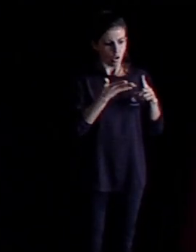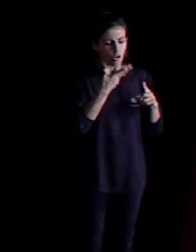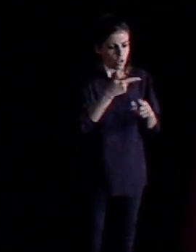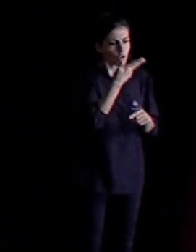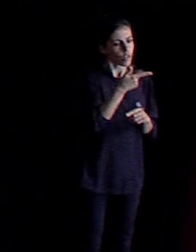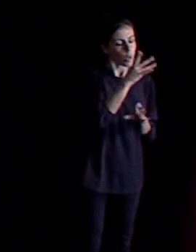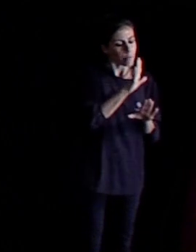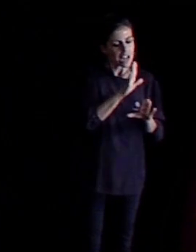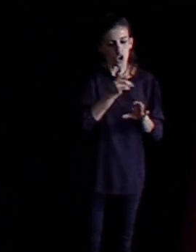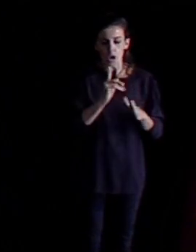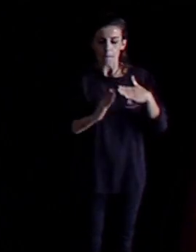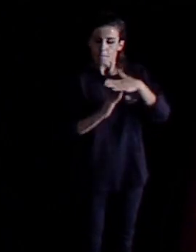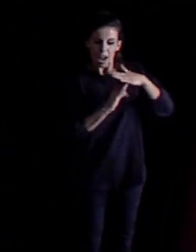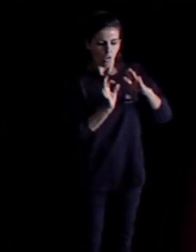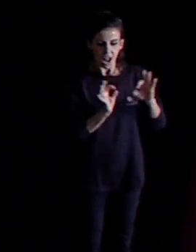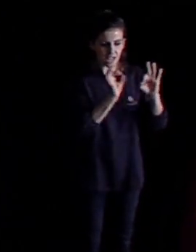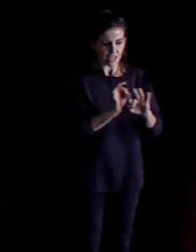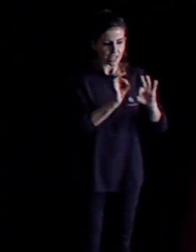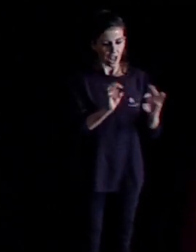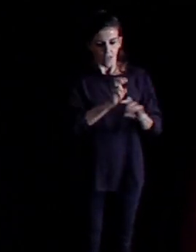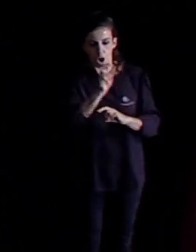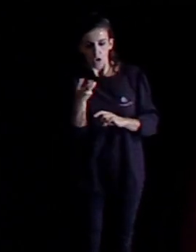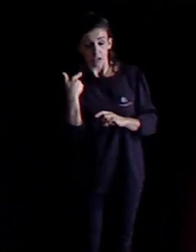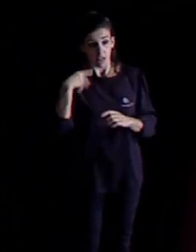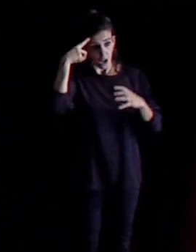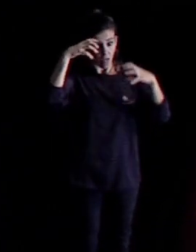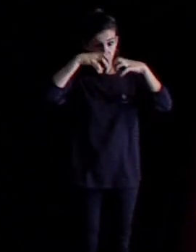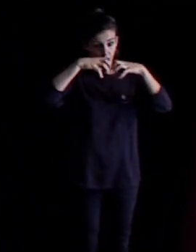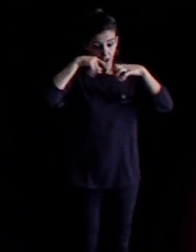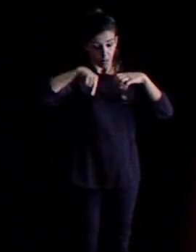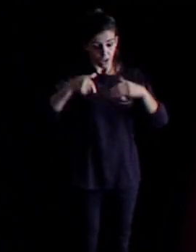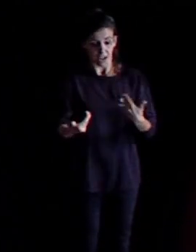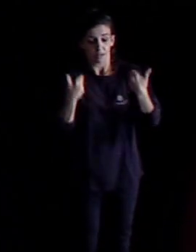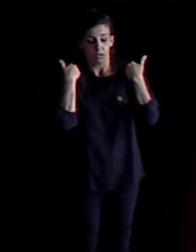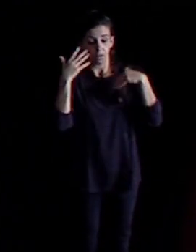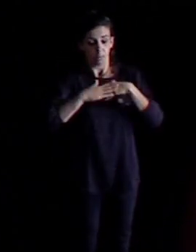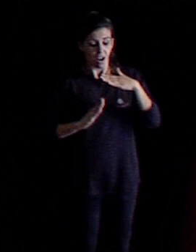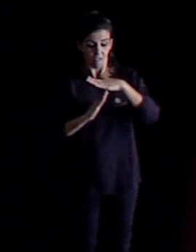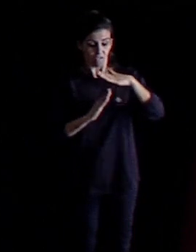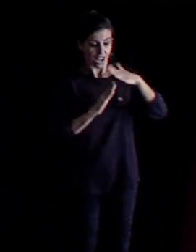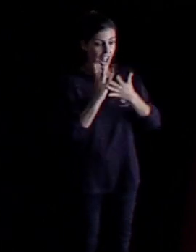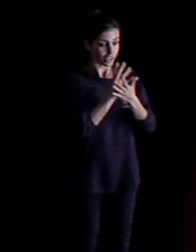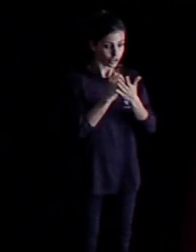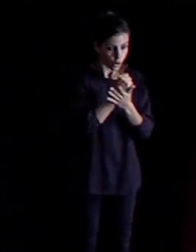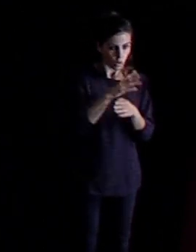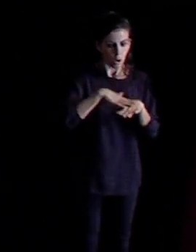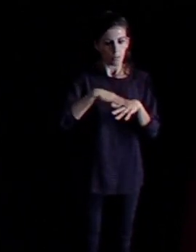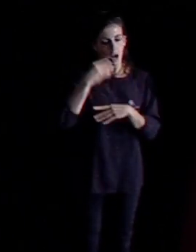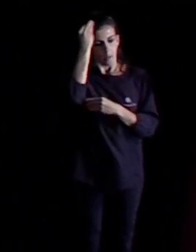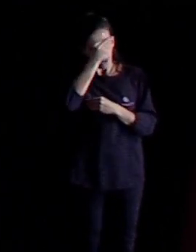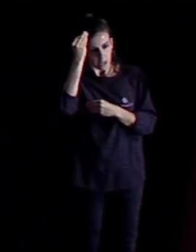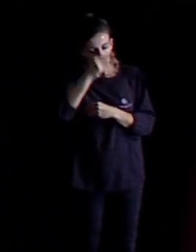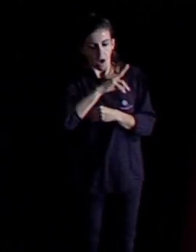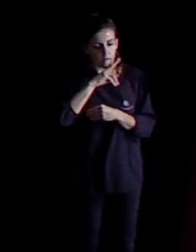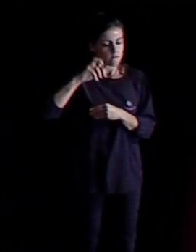frena, eso no me lo frena otra parte del cerebro, que es la que está encargada de frenar todo eso, de tener raciocinio, de valorar